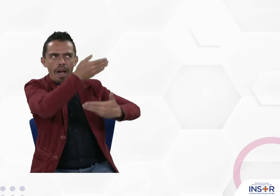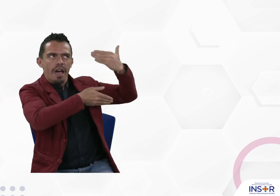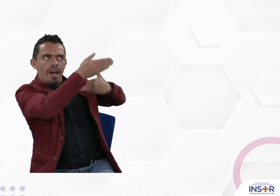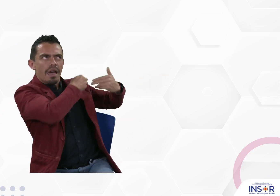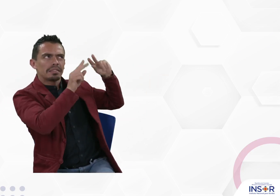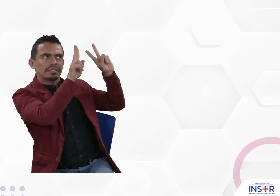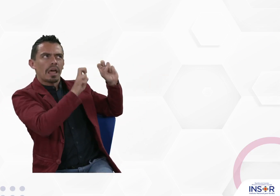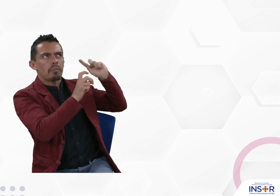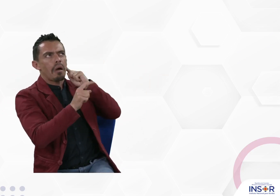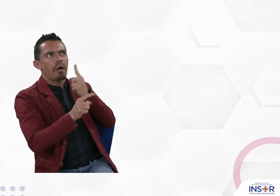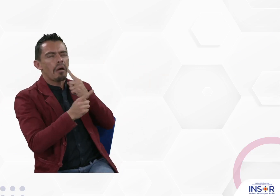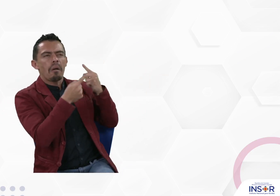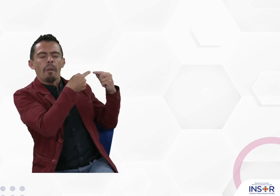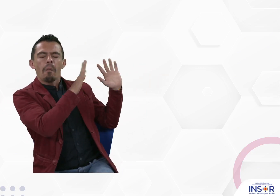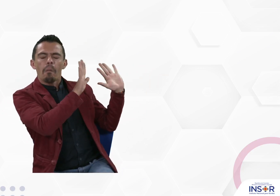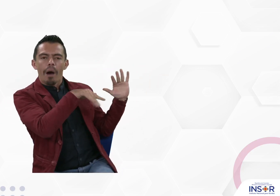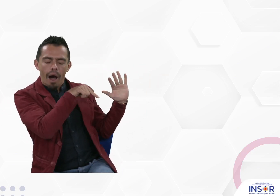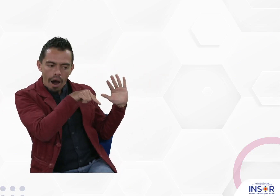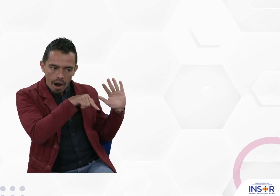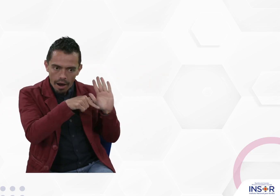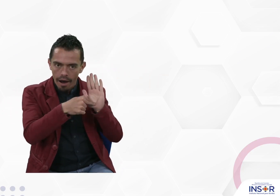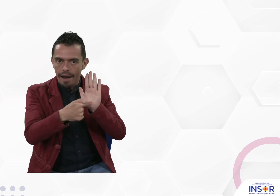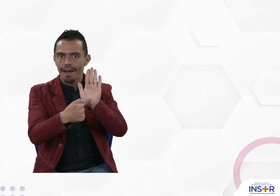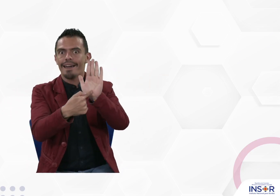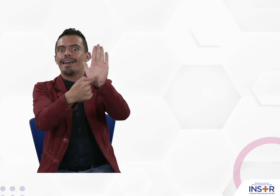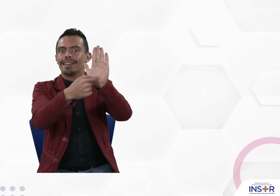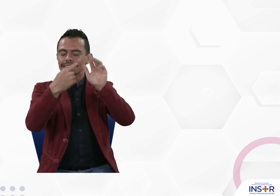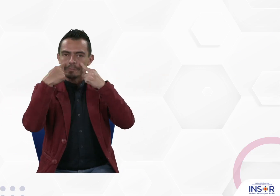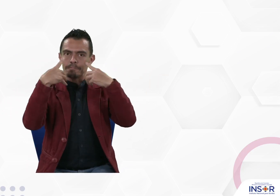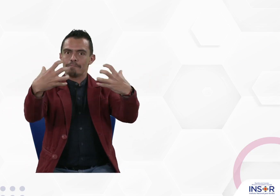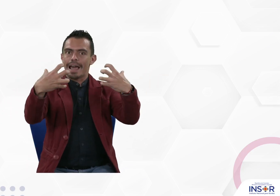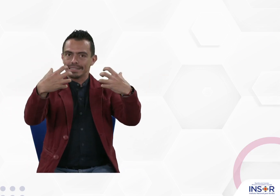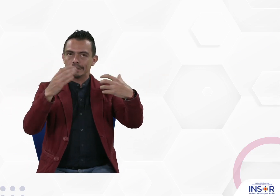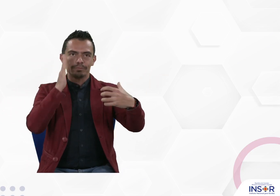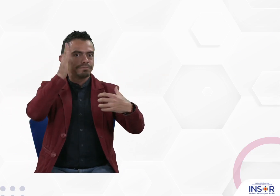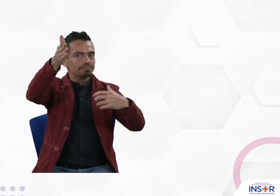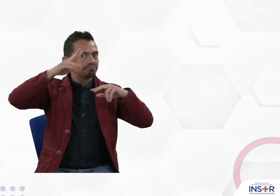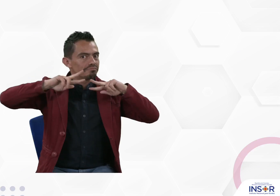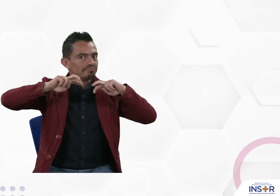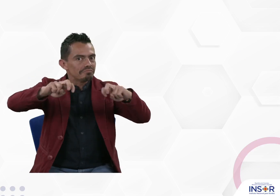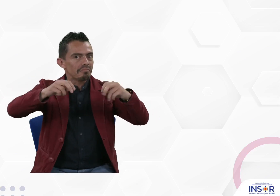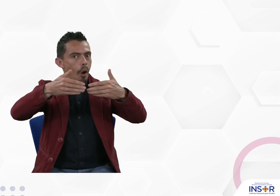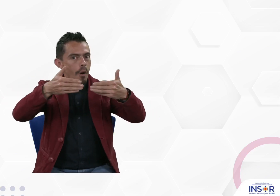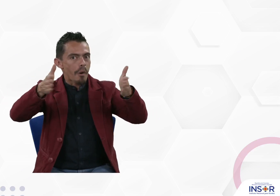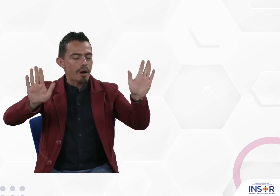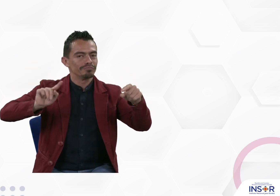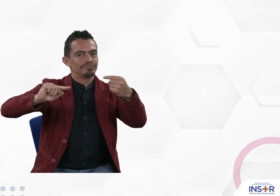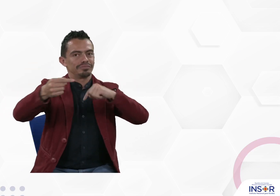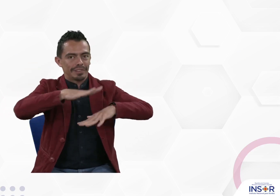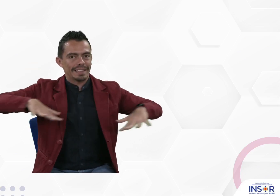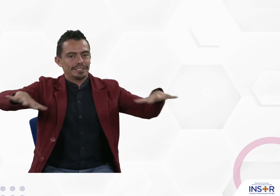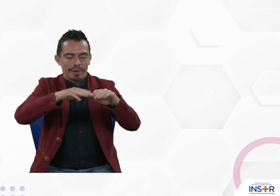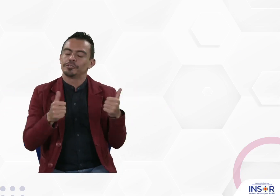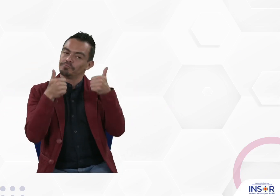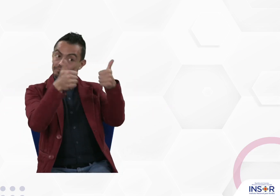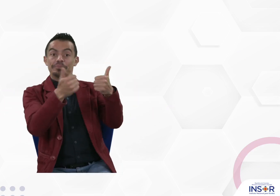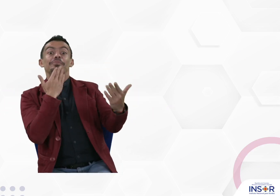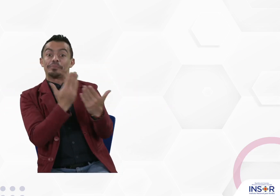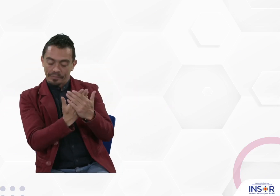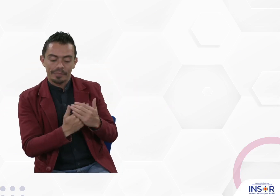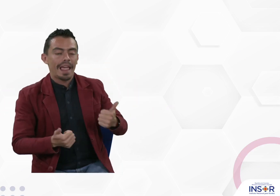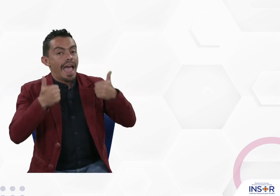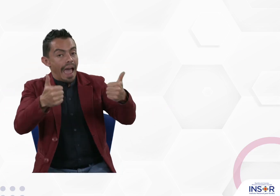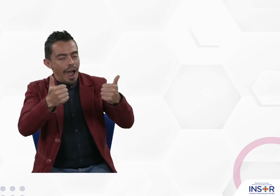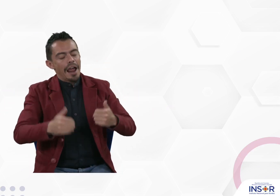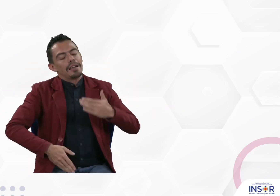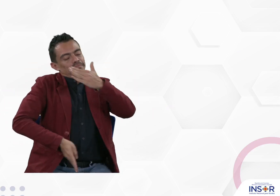un campo adicional porque antes se trataban unos temas sobre el ser sordo, pero este sordismo abre más un espacio mucho más